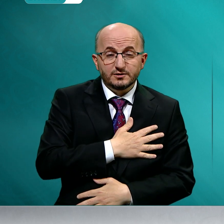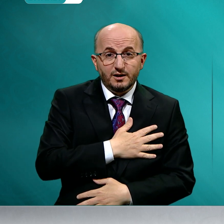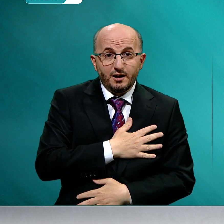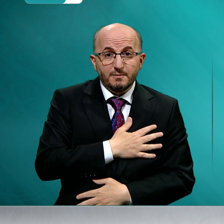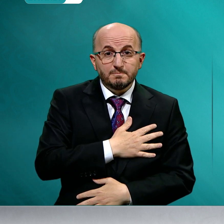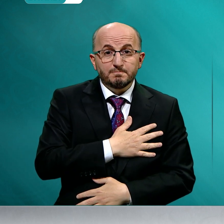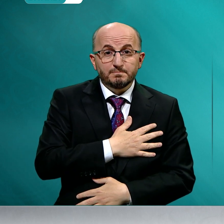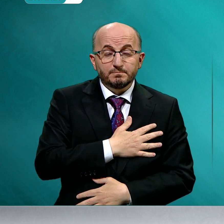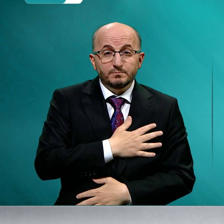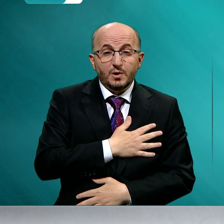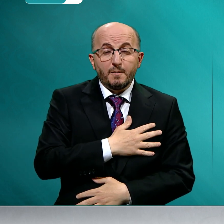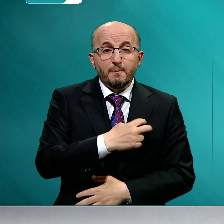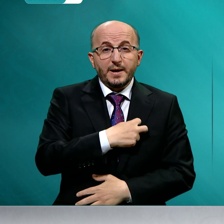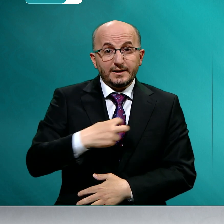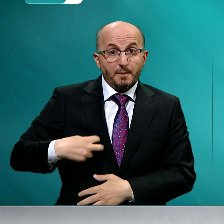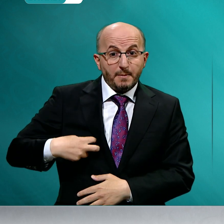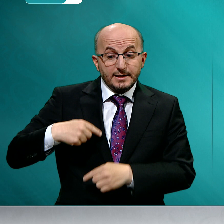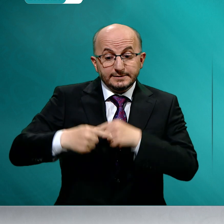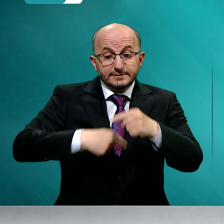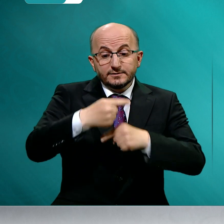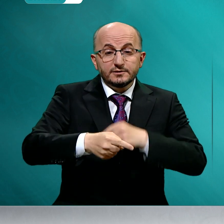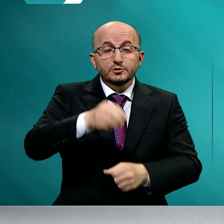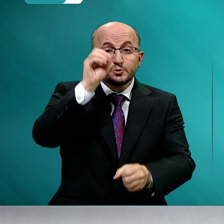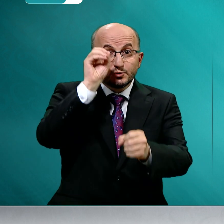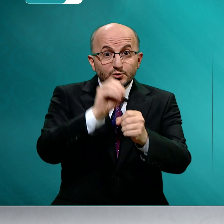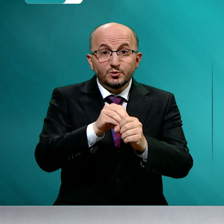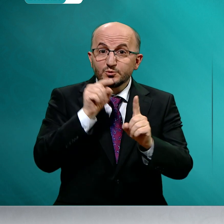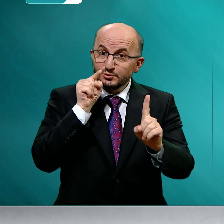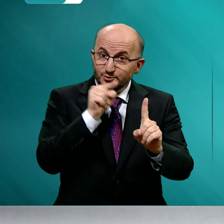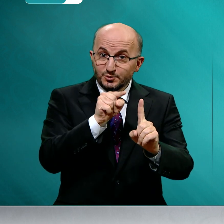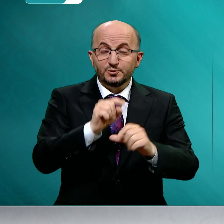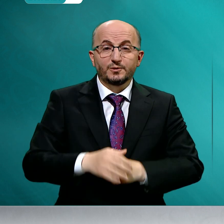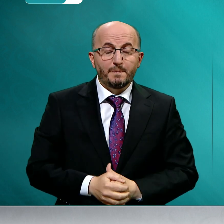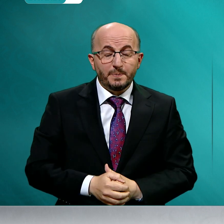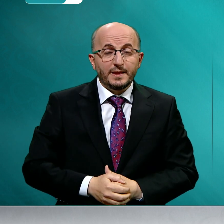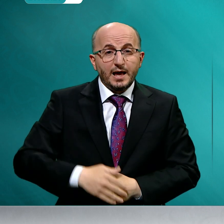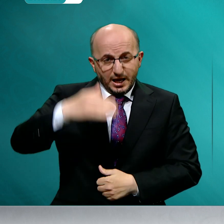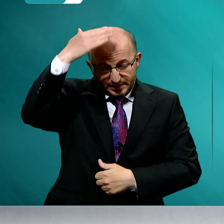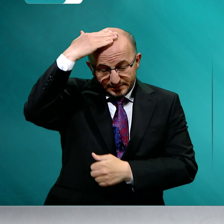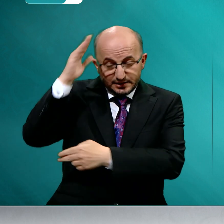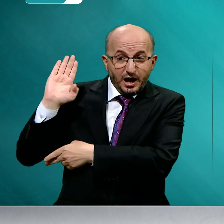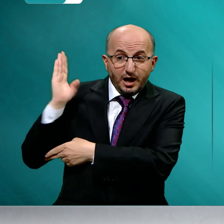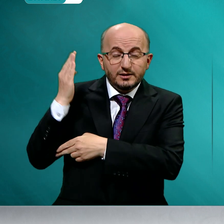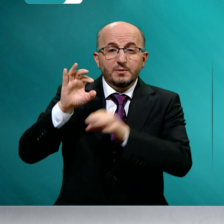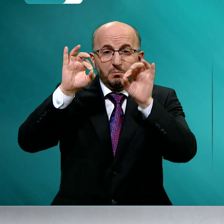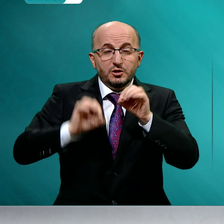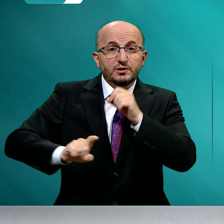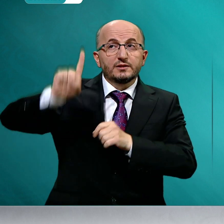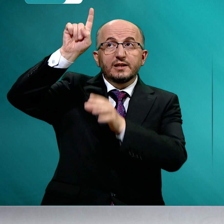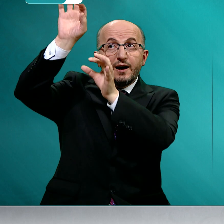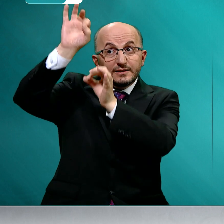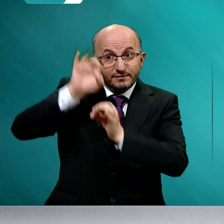sellem, nübüvvet zincirinin son halkasıdır. Hazreti Adem'le başlayan ilahi